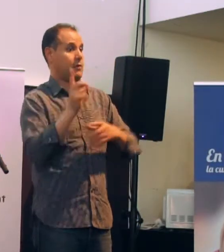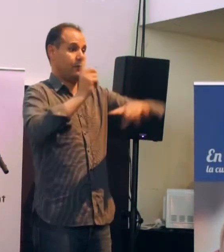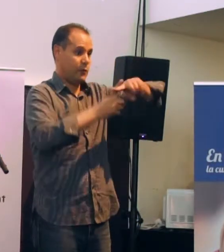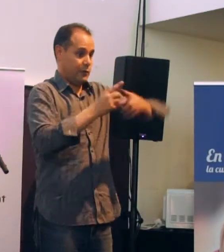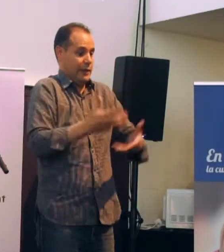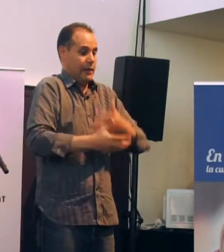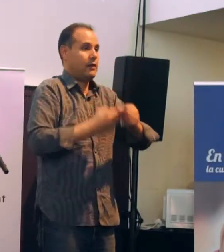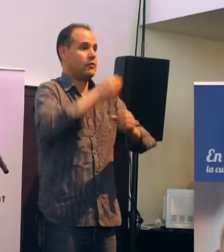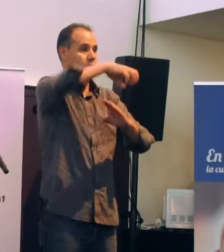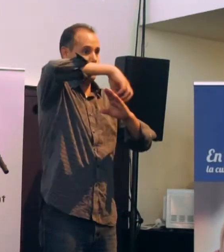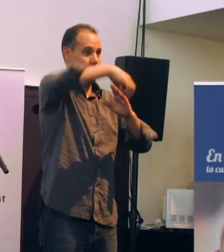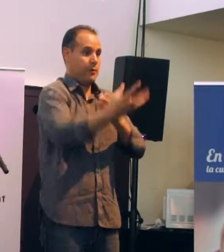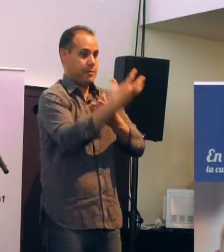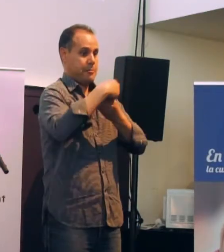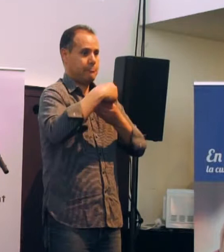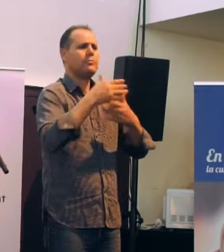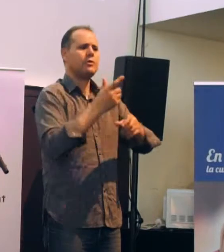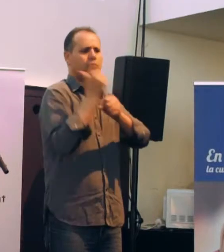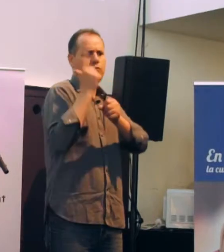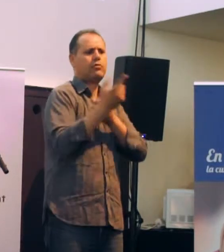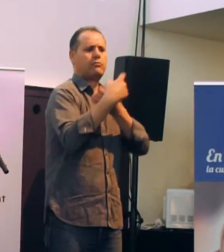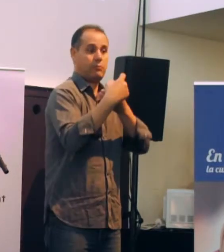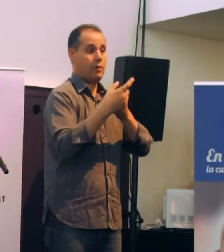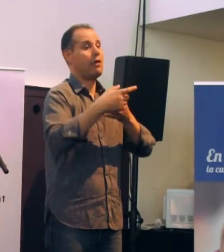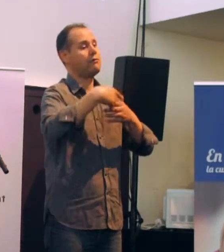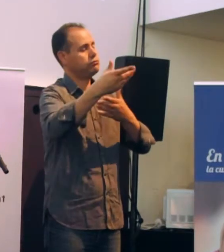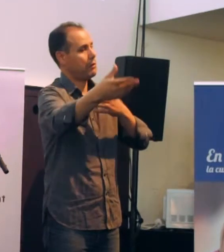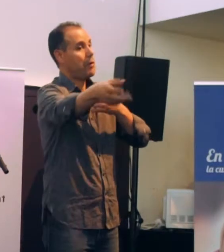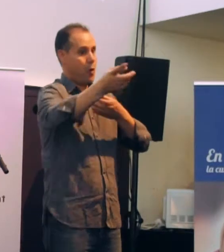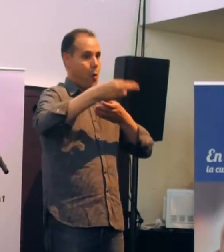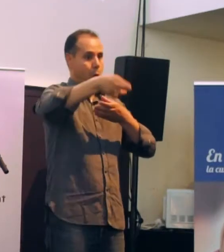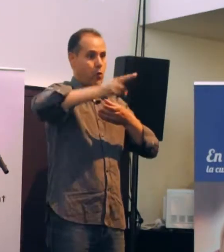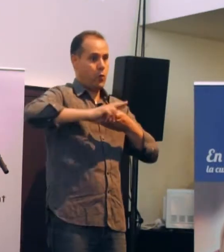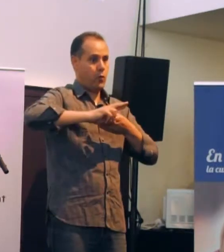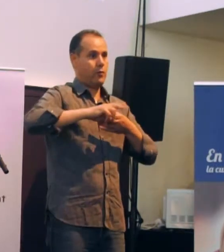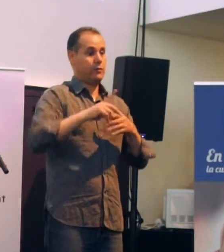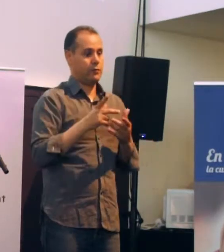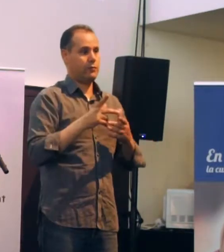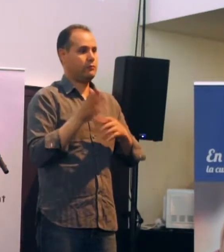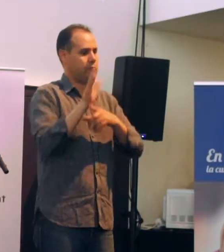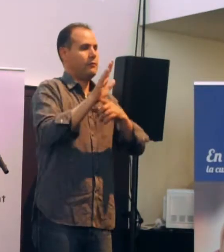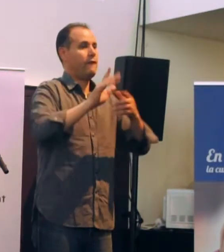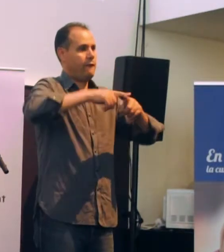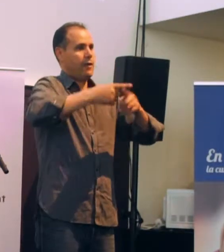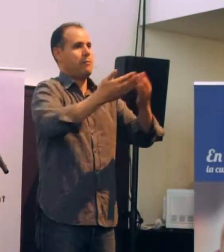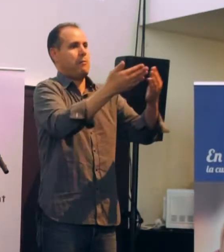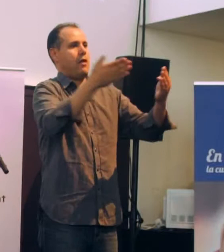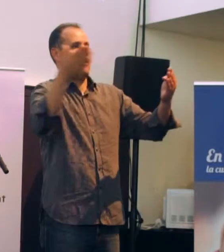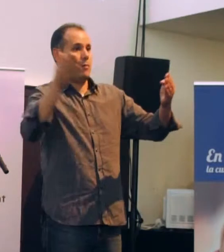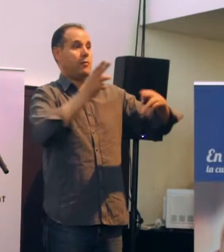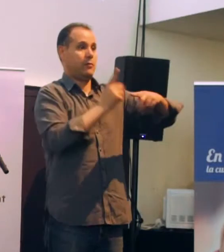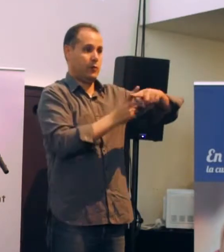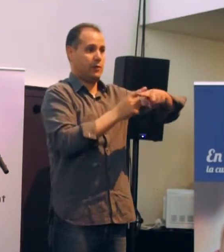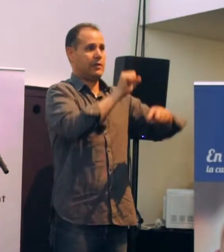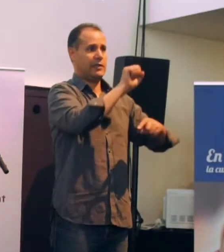Libres, avec qui on était déjà associés il y a 2 ans, mais qui reviennent parmi nous, et qui abritera nos films en panorama, une partie du Sénat,